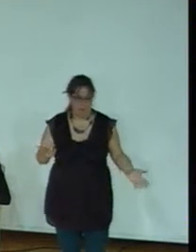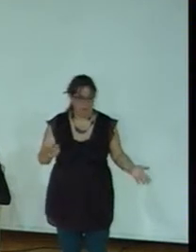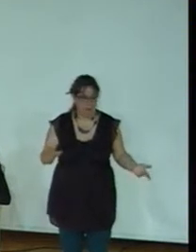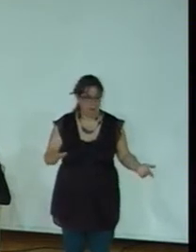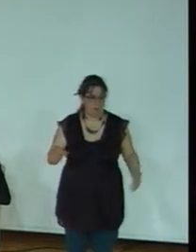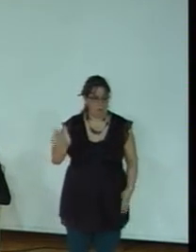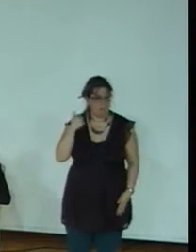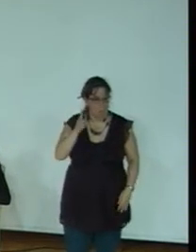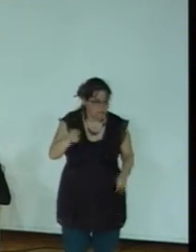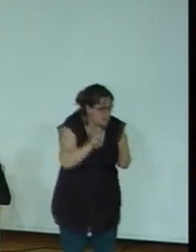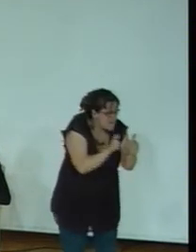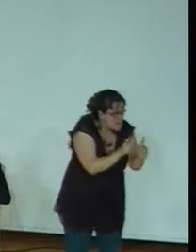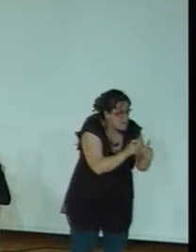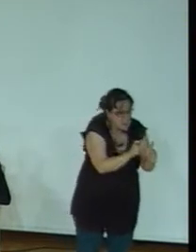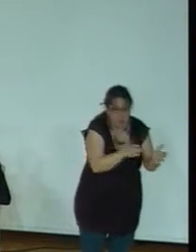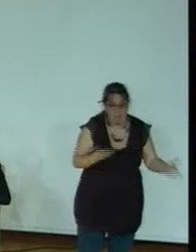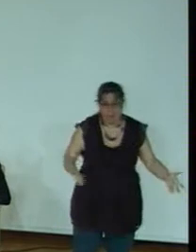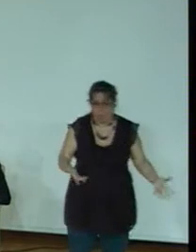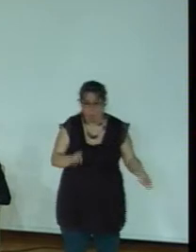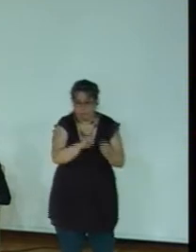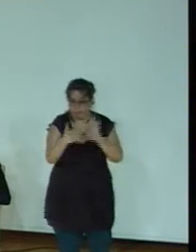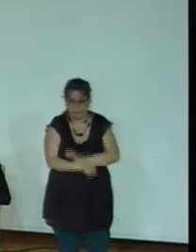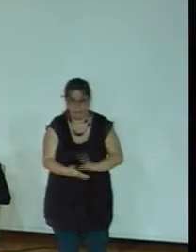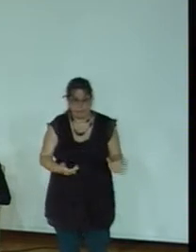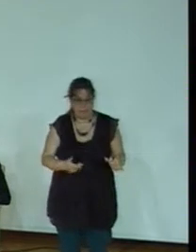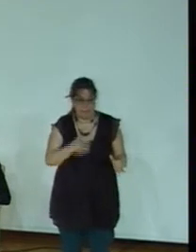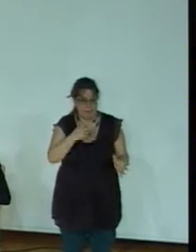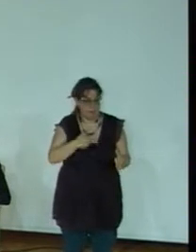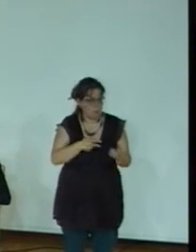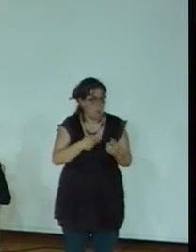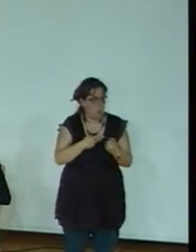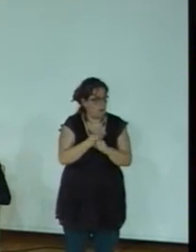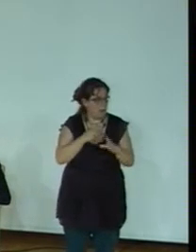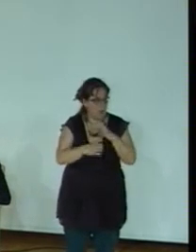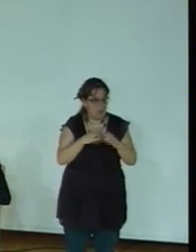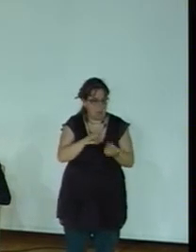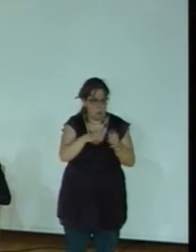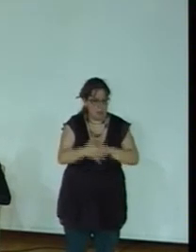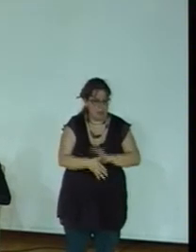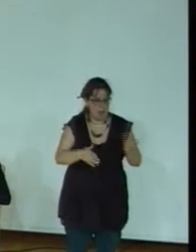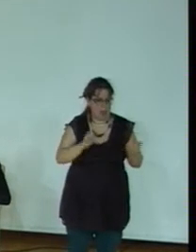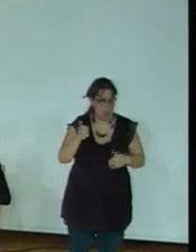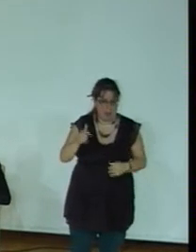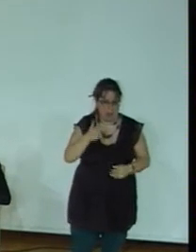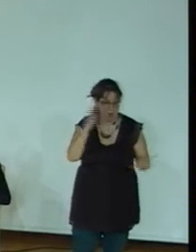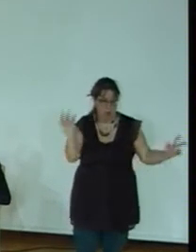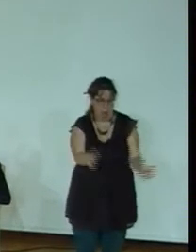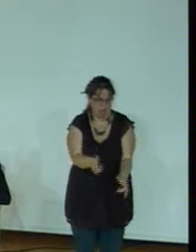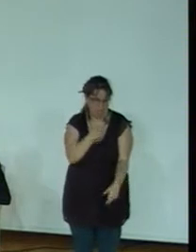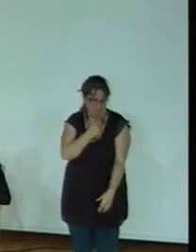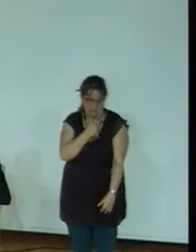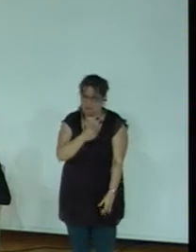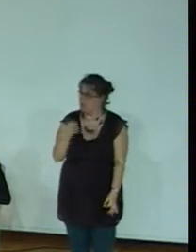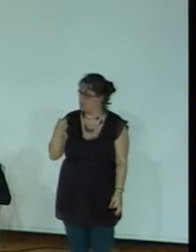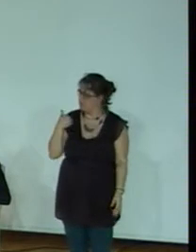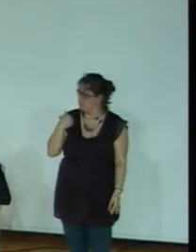gens sur les outils de communication numérique. Je me souviens d'avoir lu une interview dans